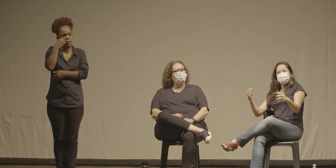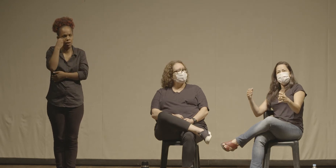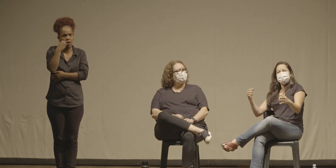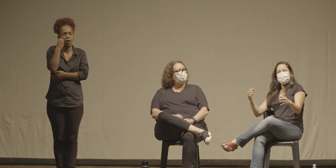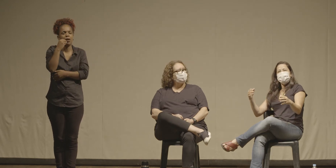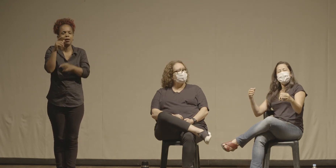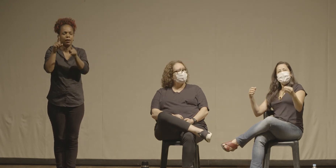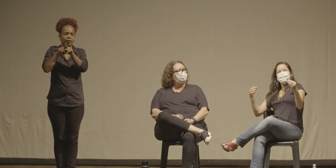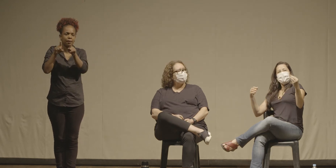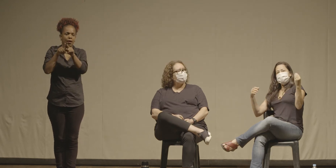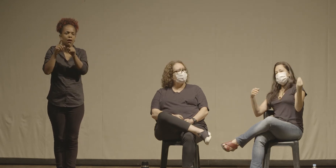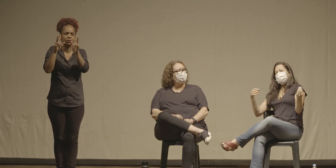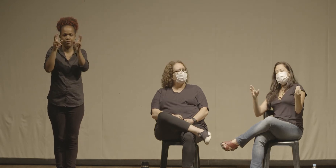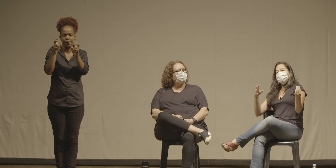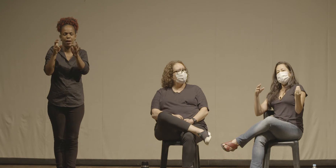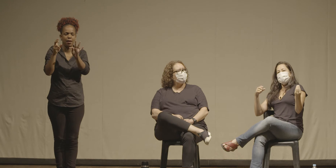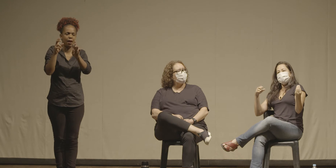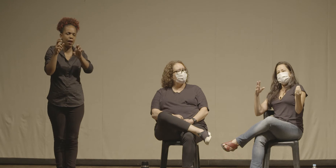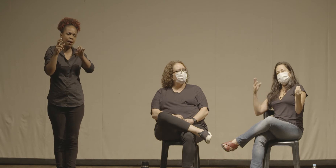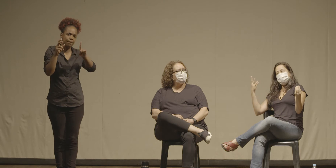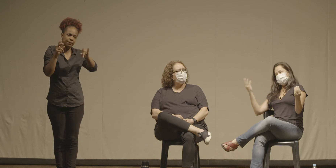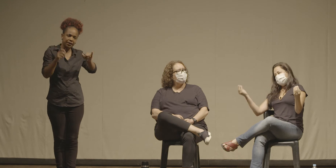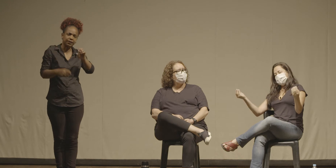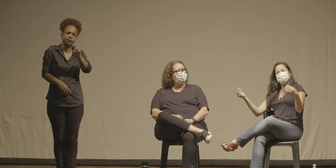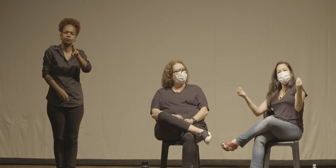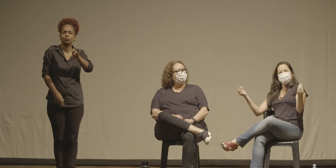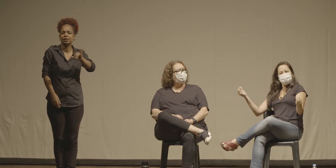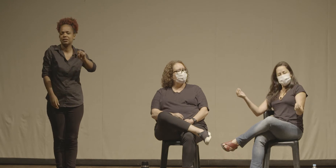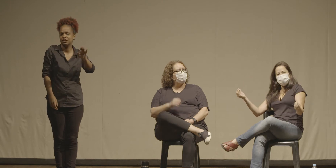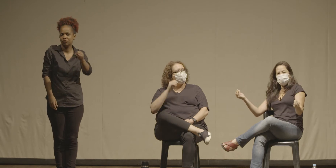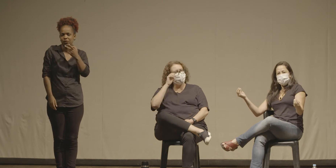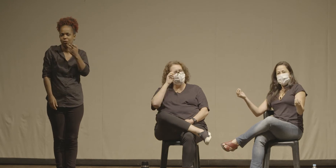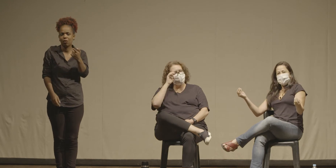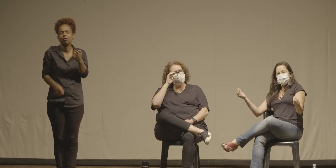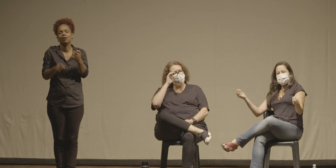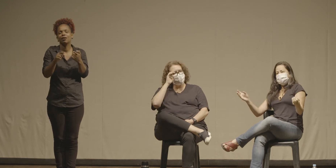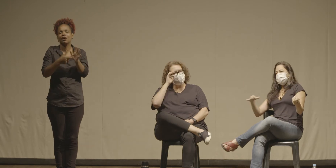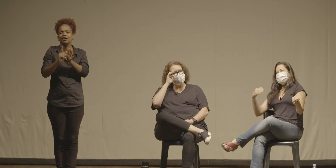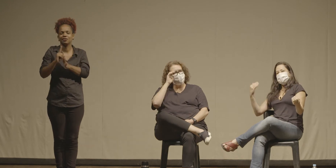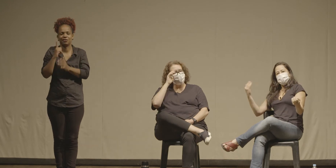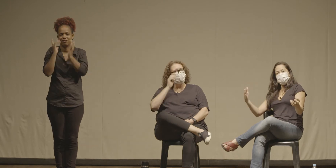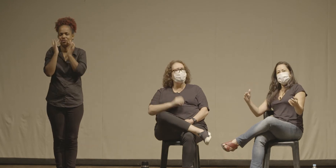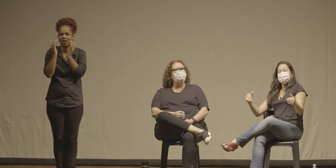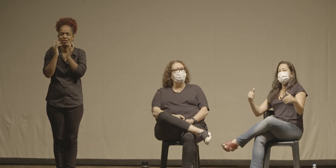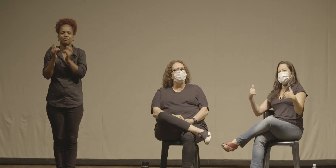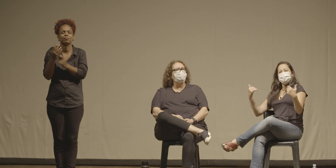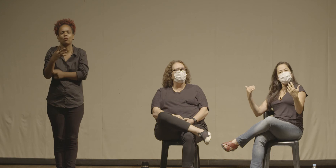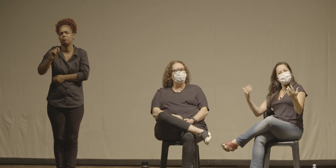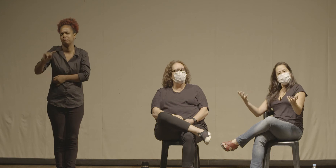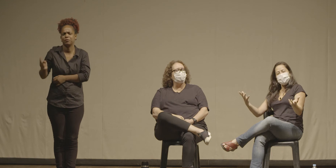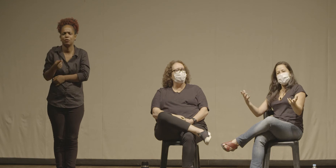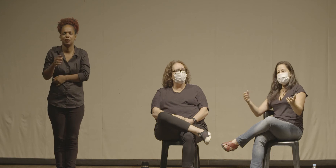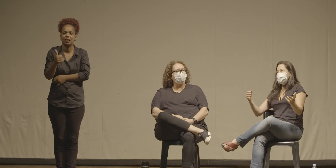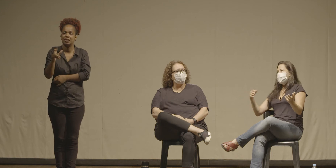Terapia do Riso que eu falo, a gente não começou, não finalizou como começou. Né? Depois de 4 milhões, depois de 15